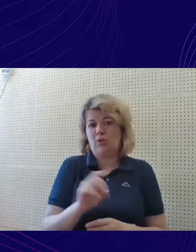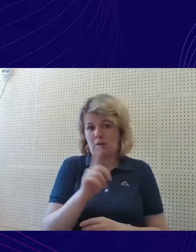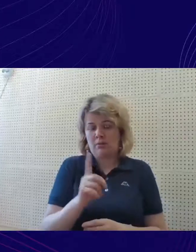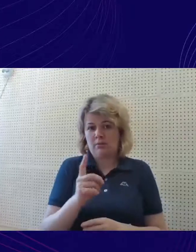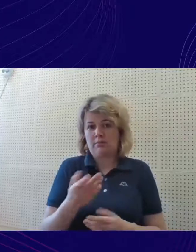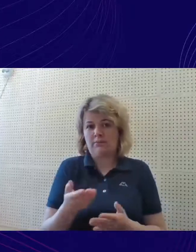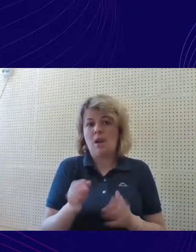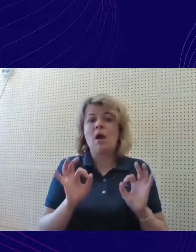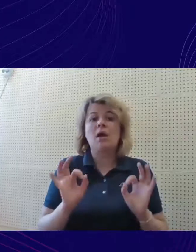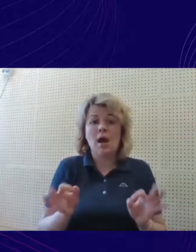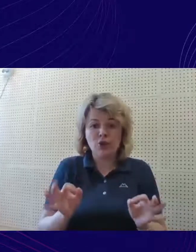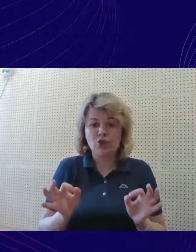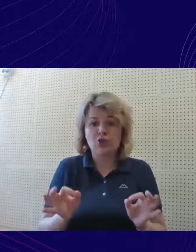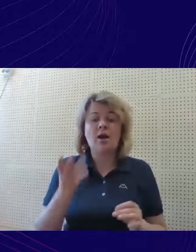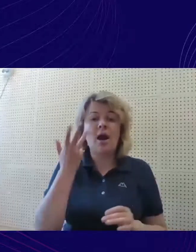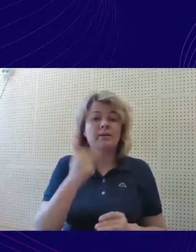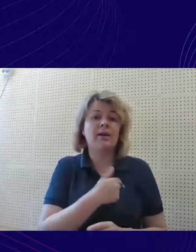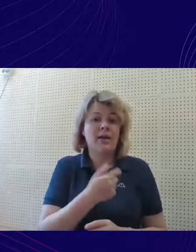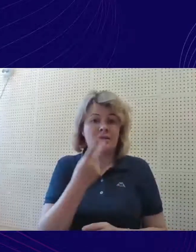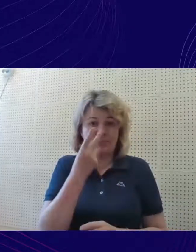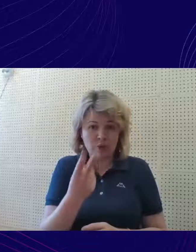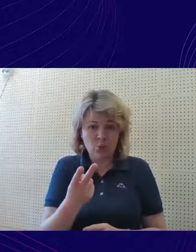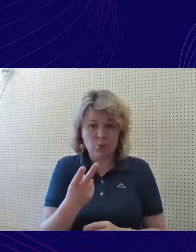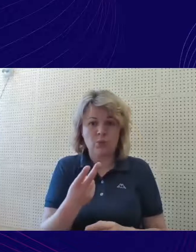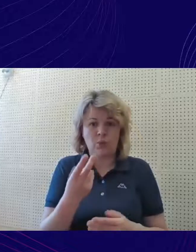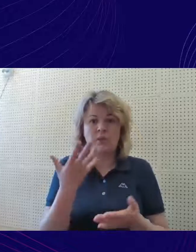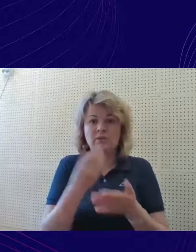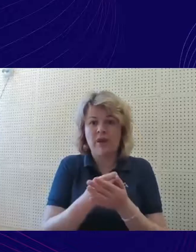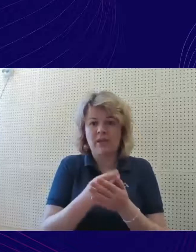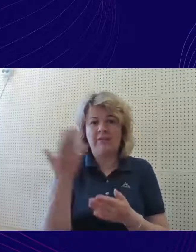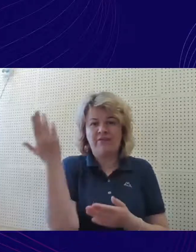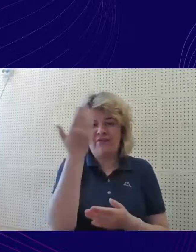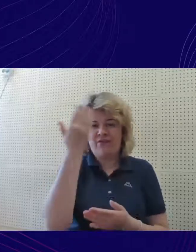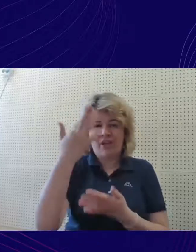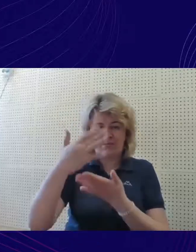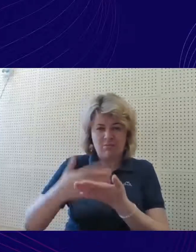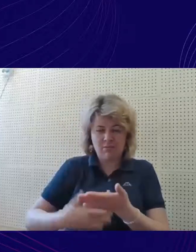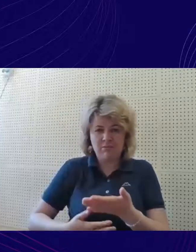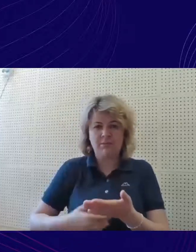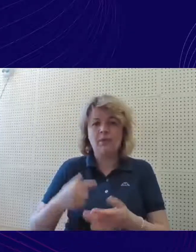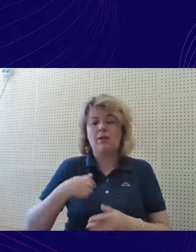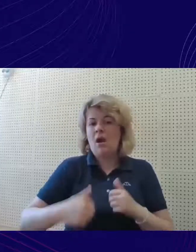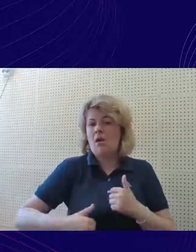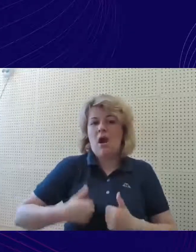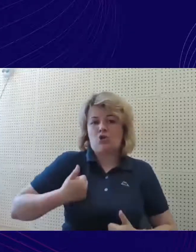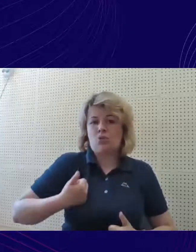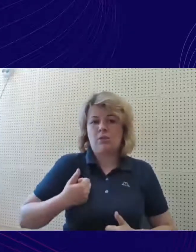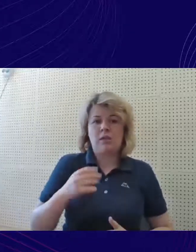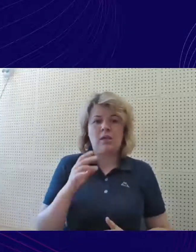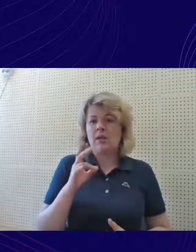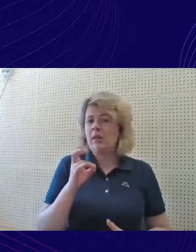конечно, когда я смотрю свою фильмографию, я горжусь не теми фильмами,